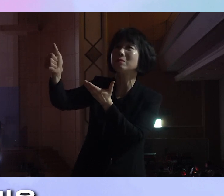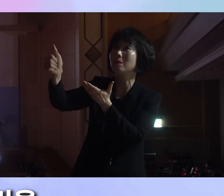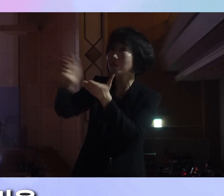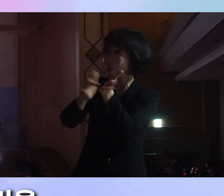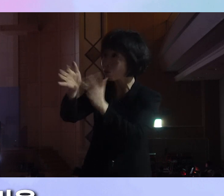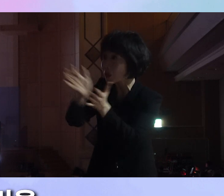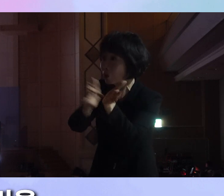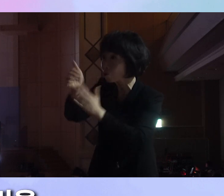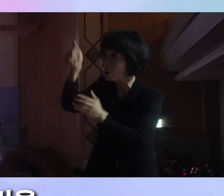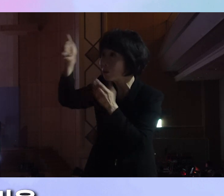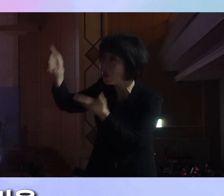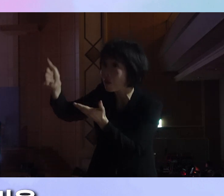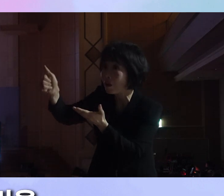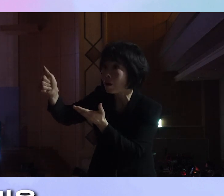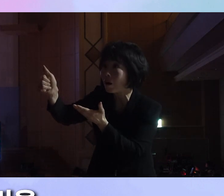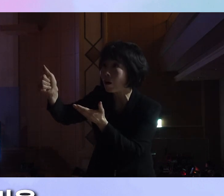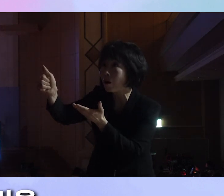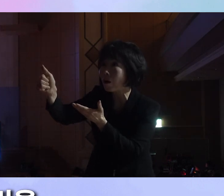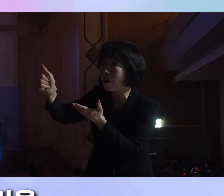그분은